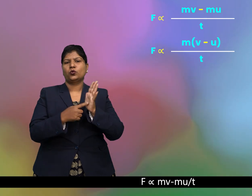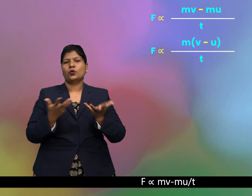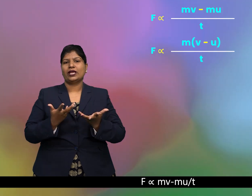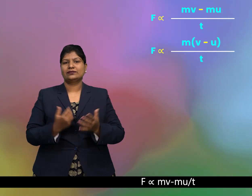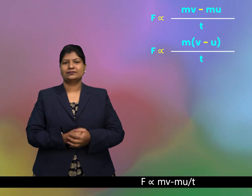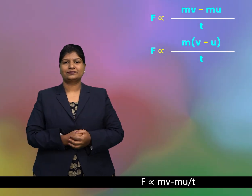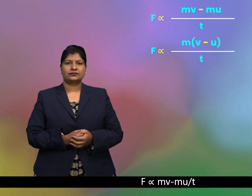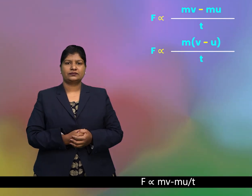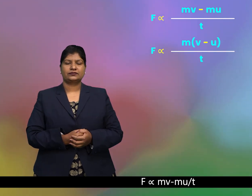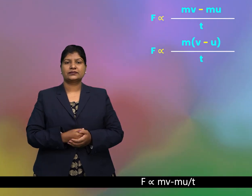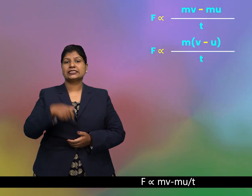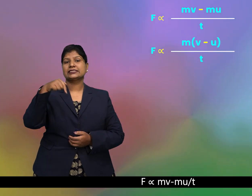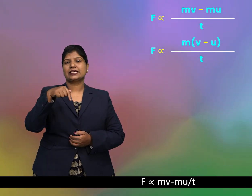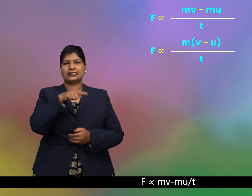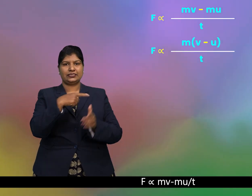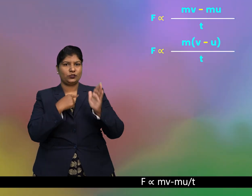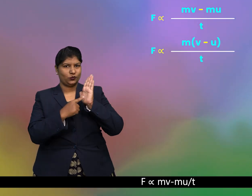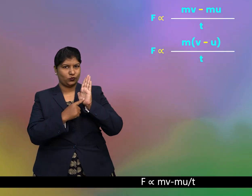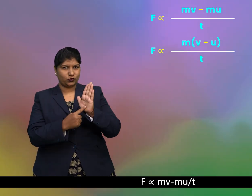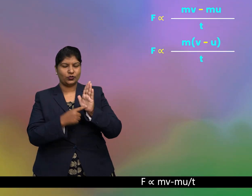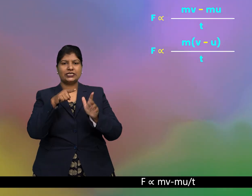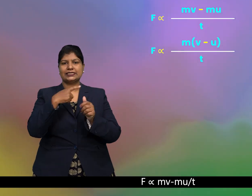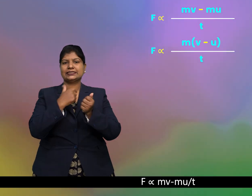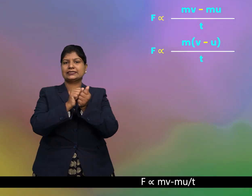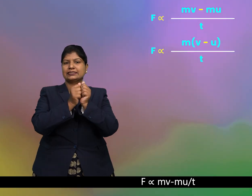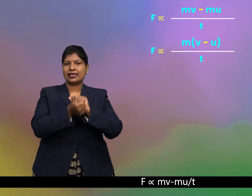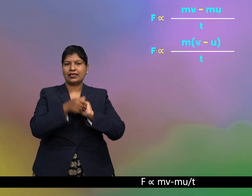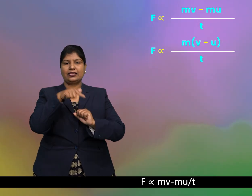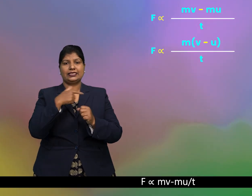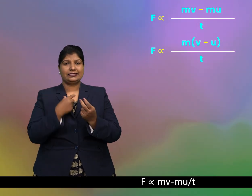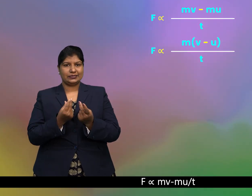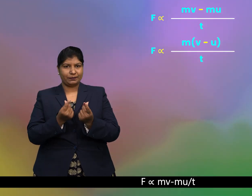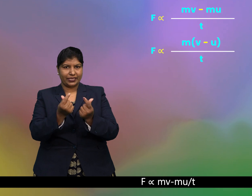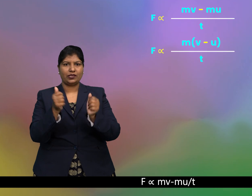F ప్రపోర్షనల్ m v మైనస్ u బై t.